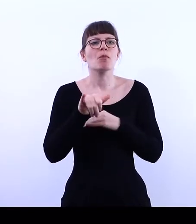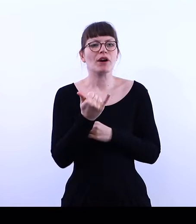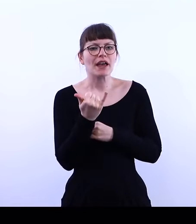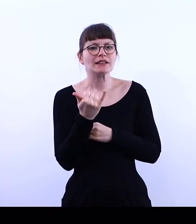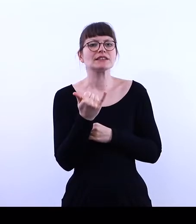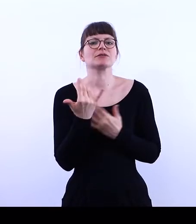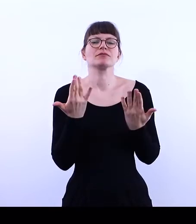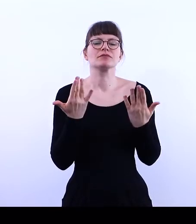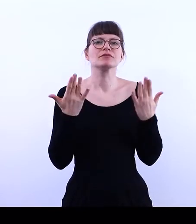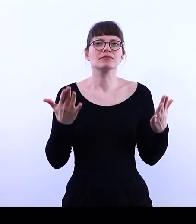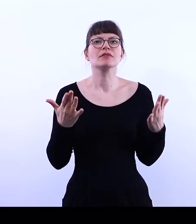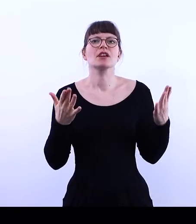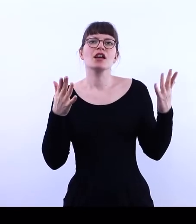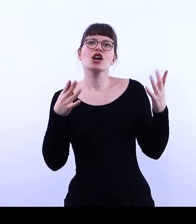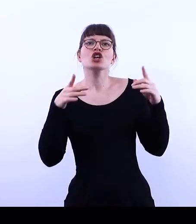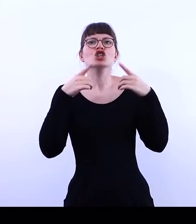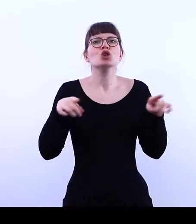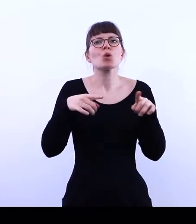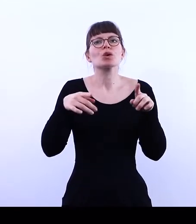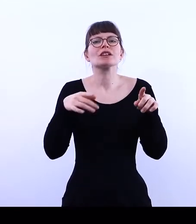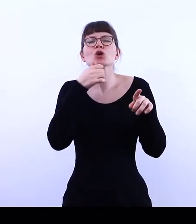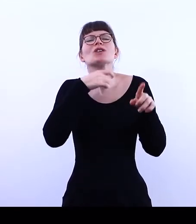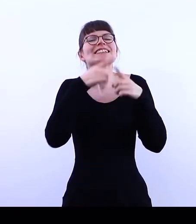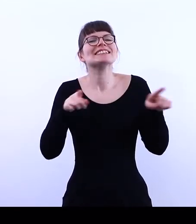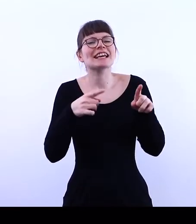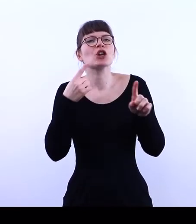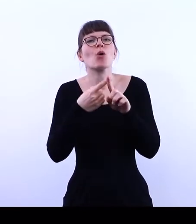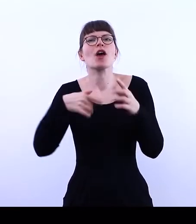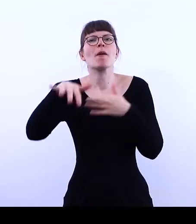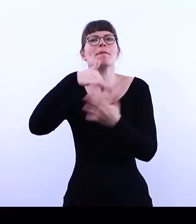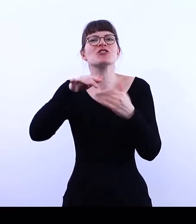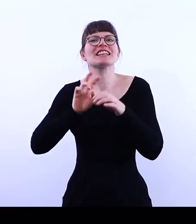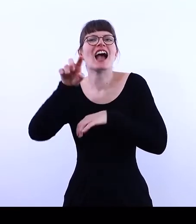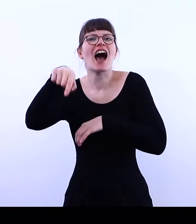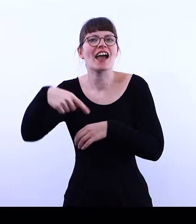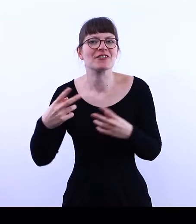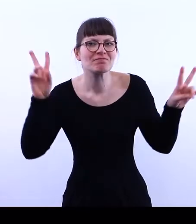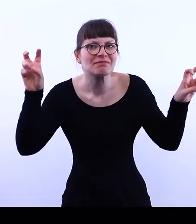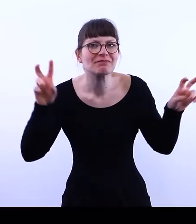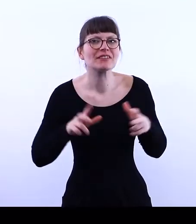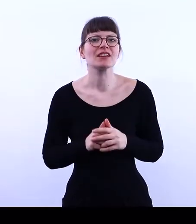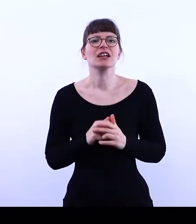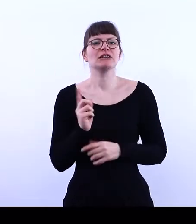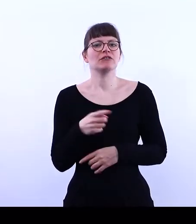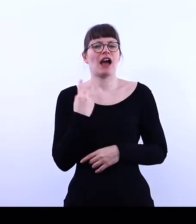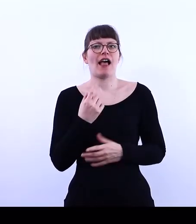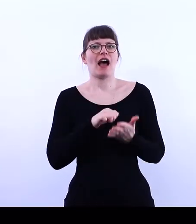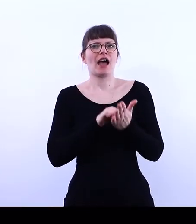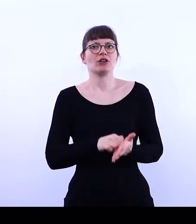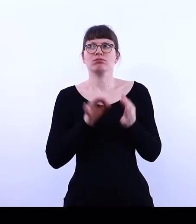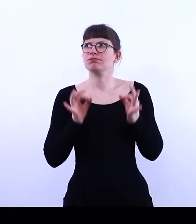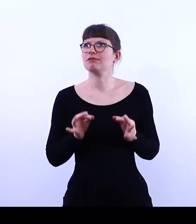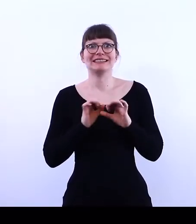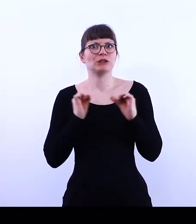singt und mischt sich ein. Und der Eindruck, den wir bisher haben, wir sind ja alle dann von der Situation überrascht